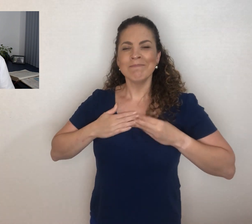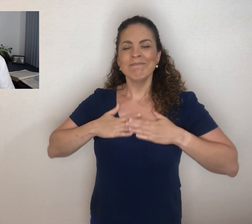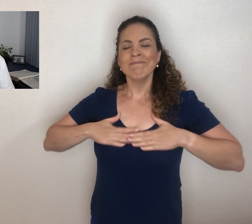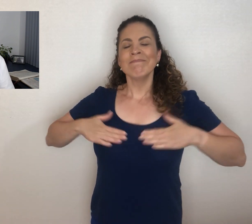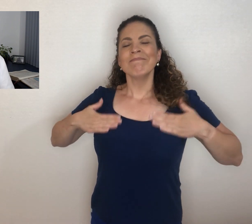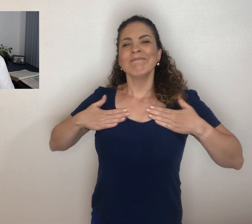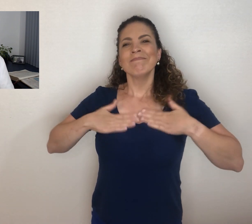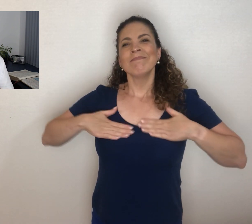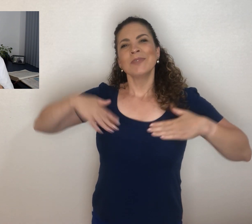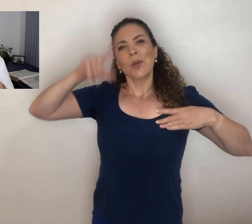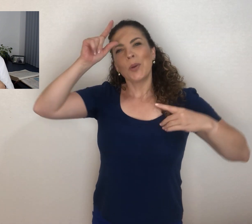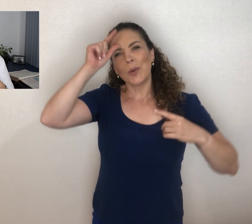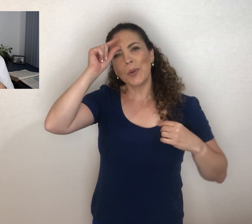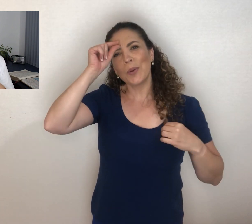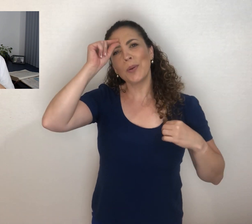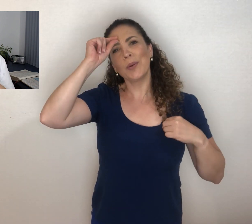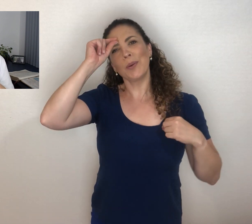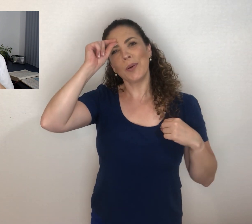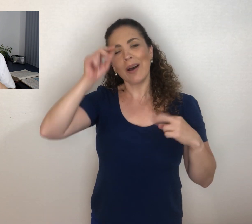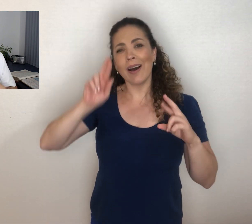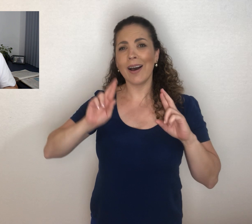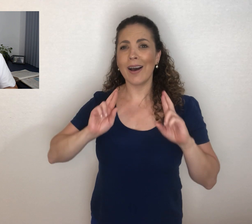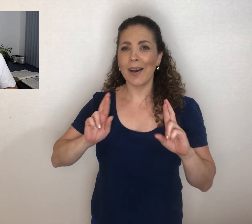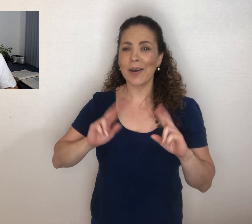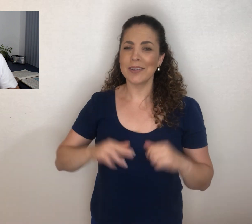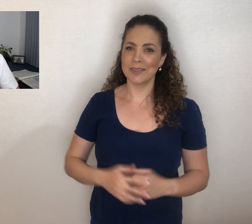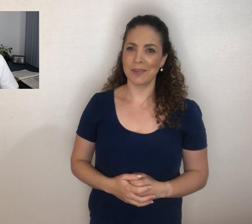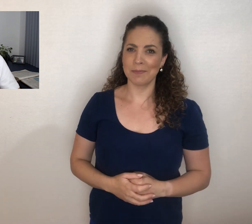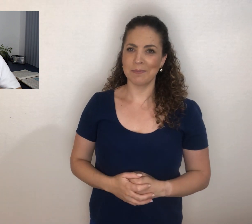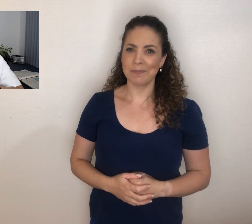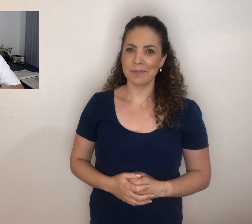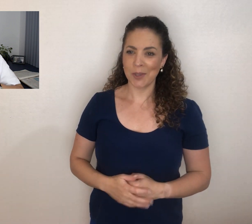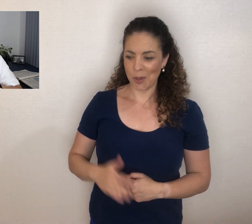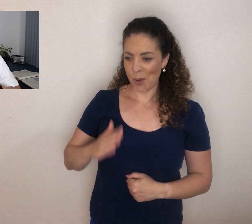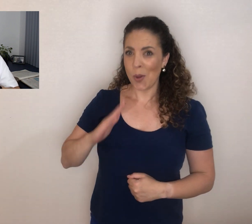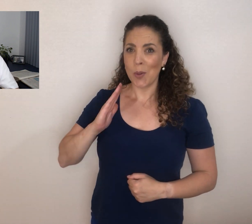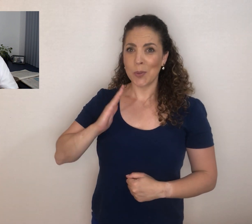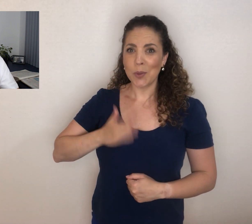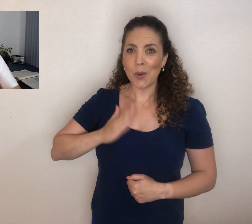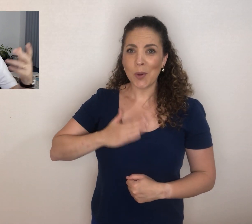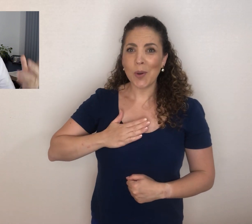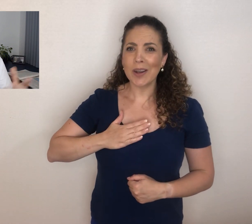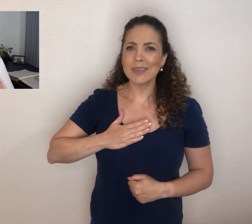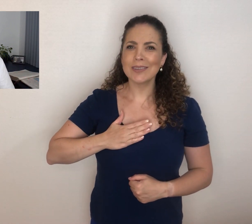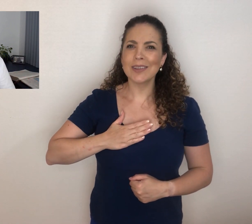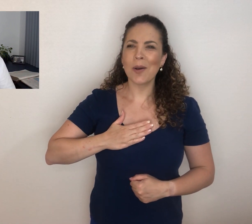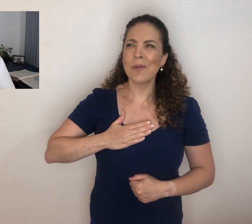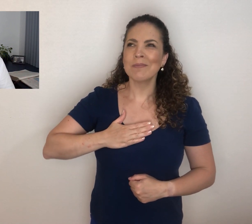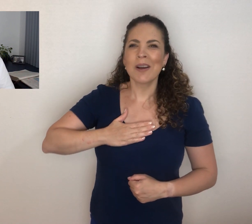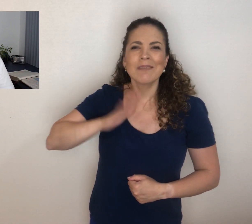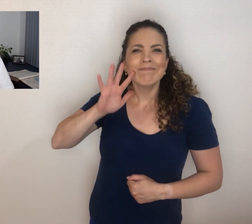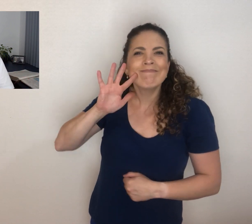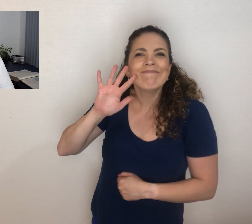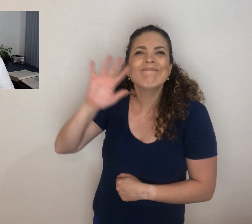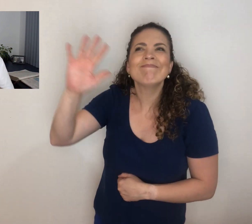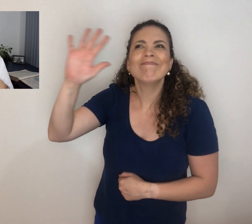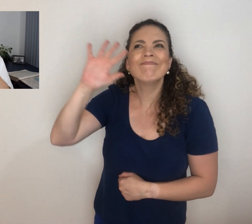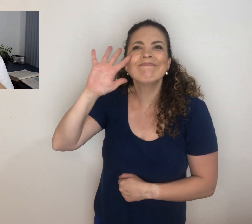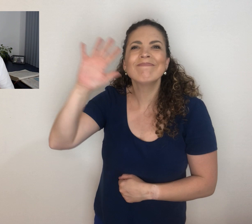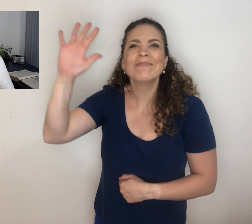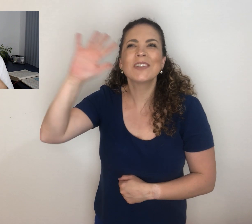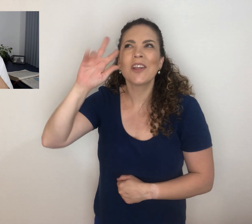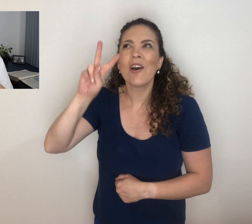traz esperança e coloca o nosso coração no mundo vindouro,